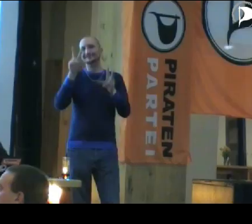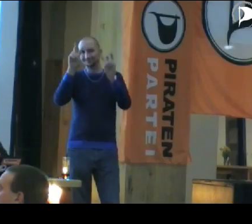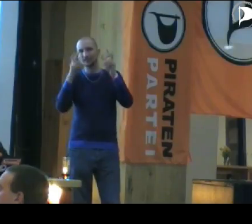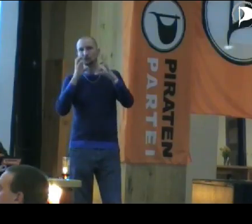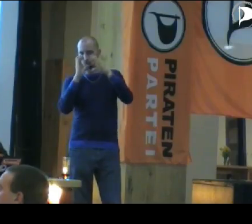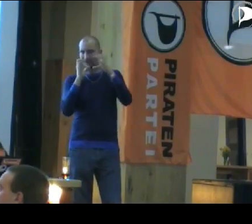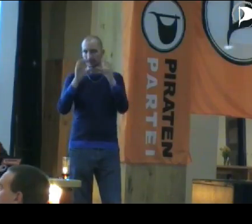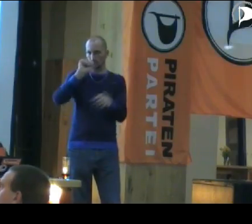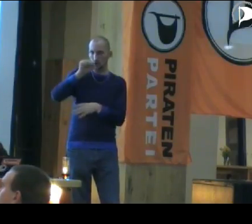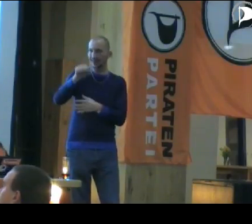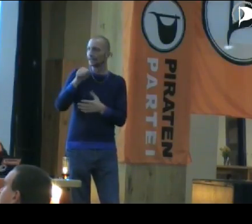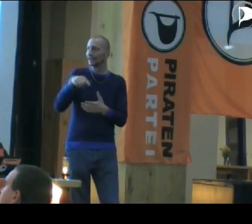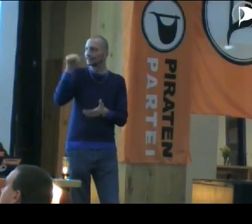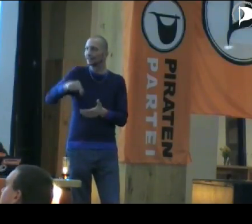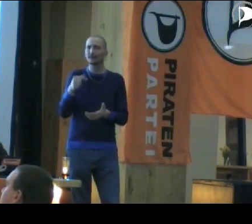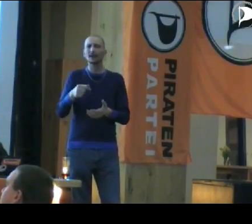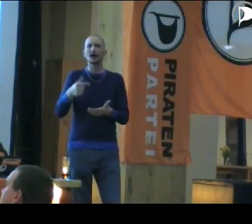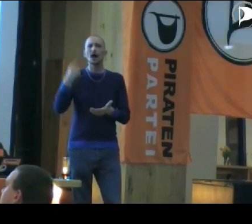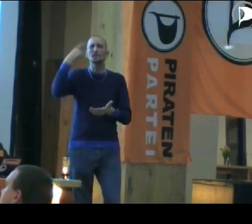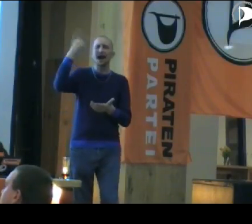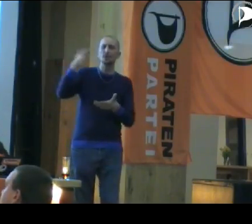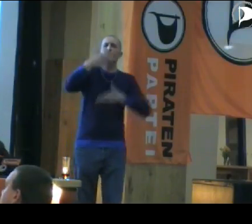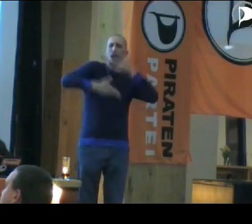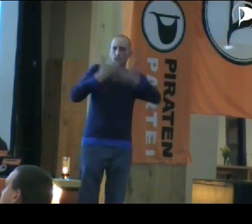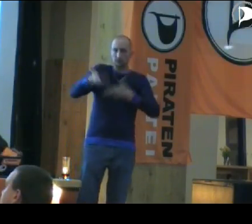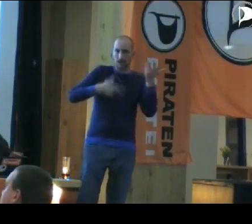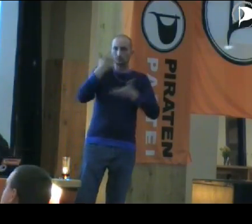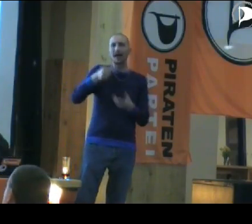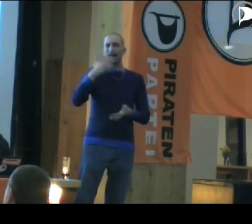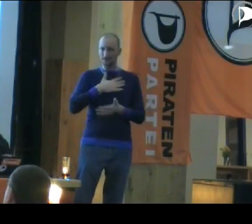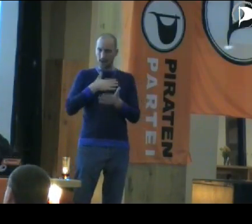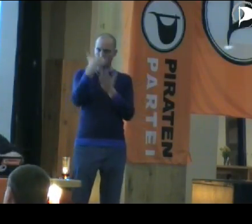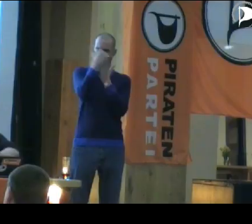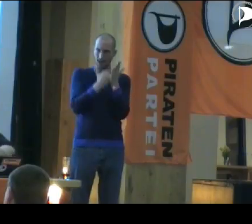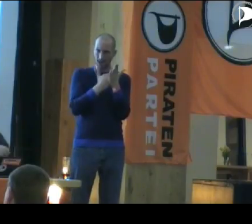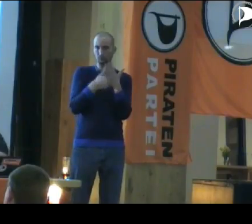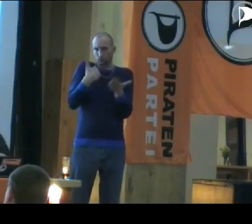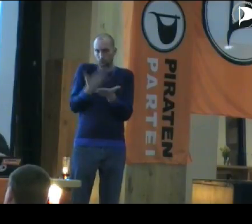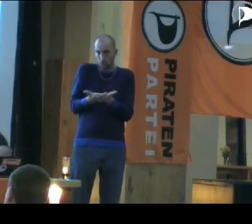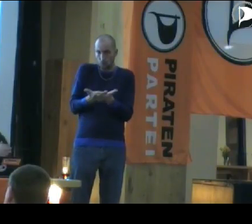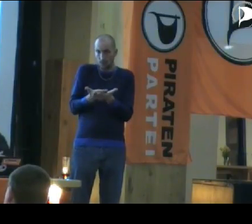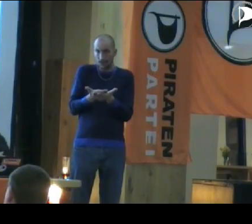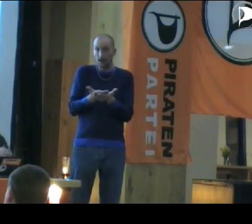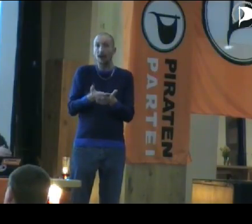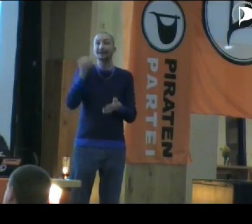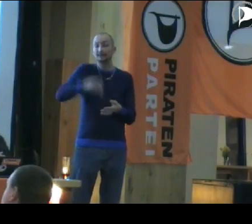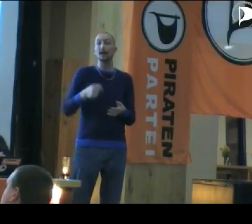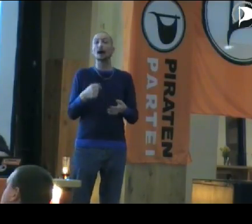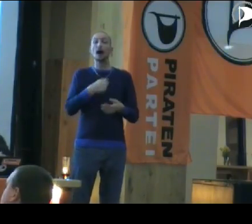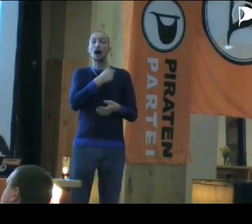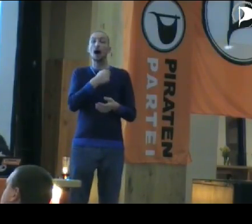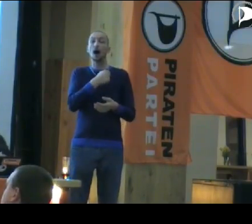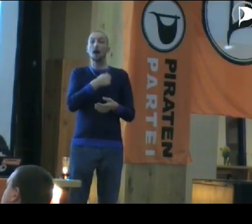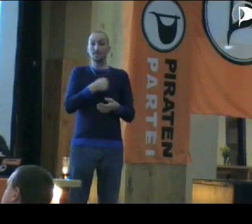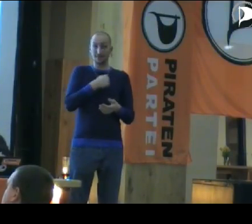okay meint nahm mein tages freunde ich würde gerne die sind jetzt noch